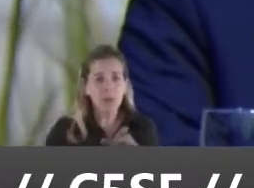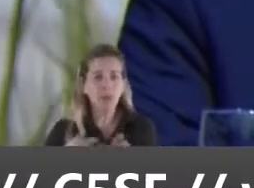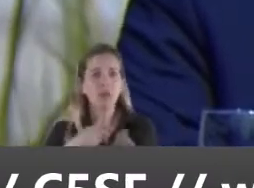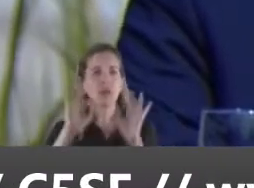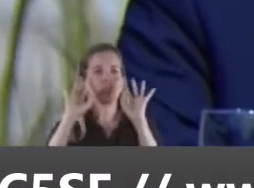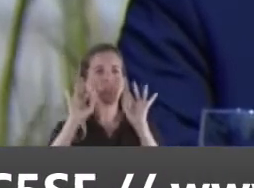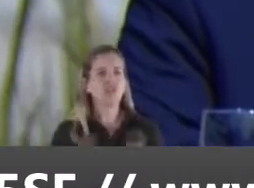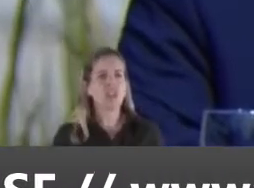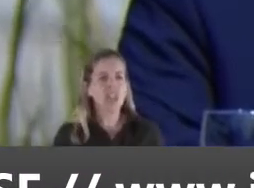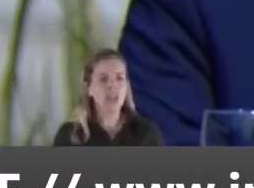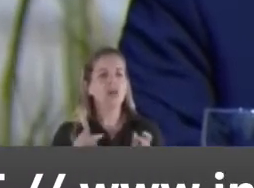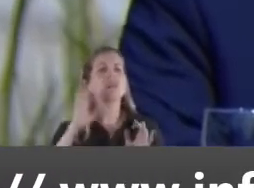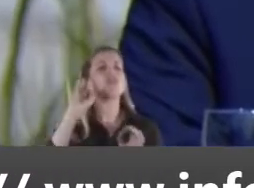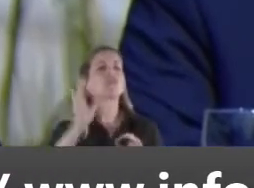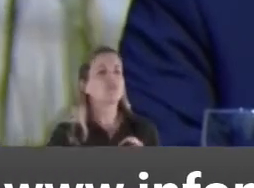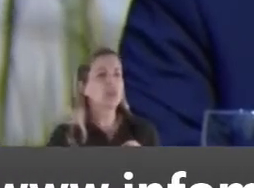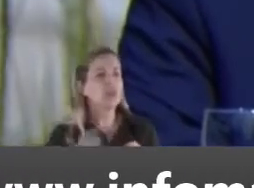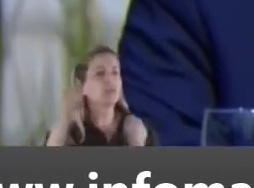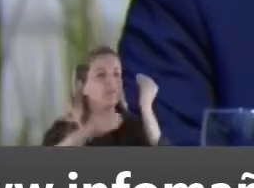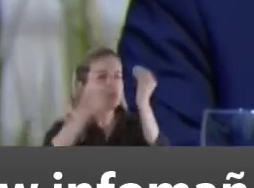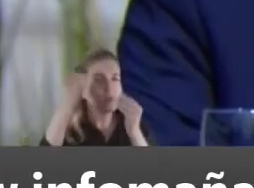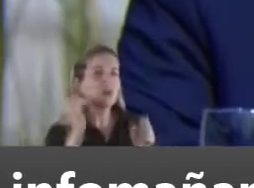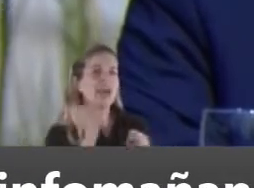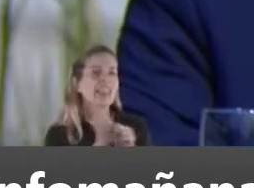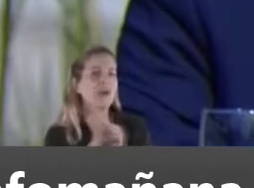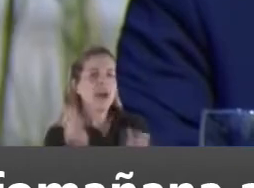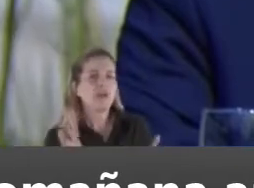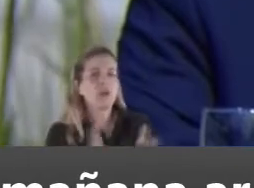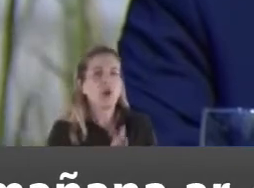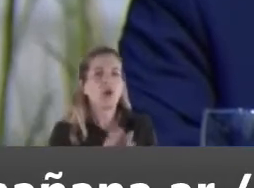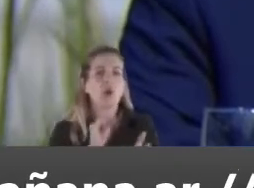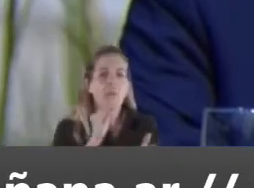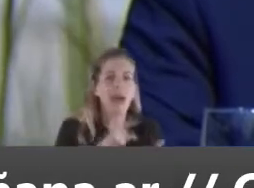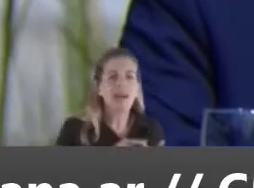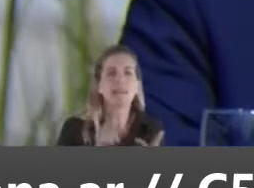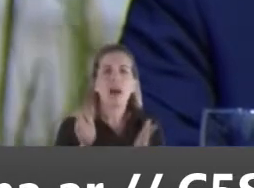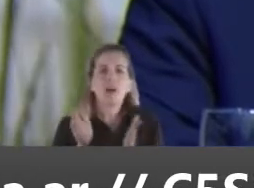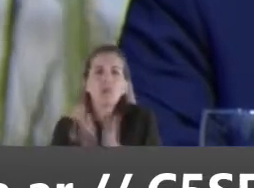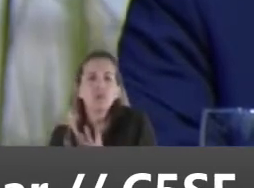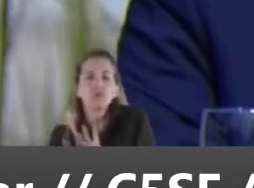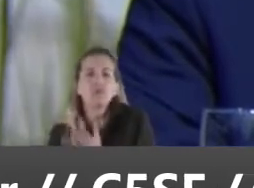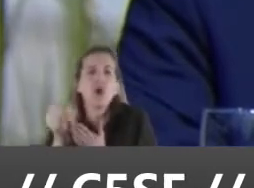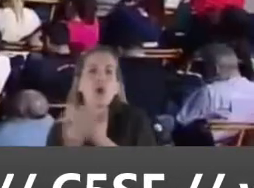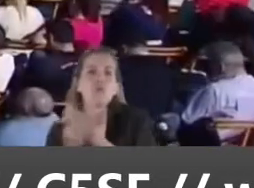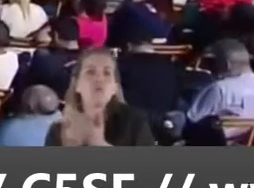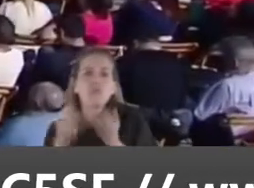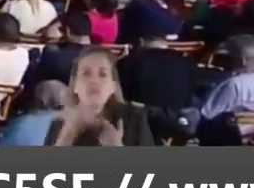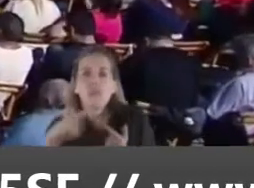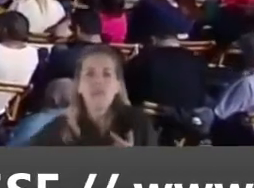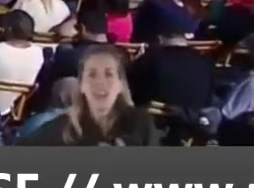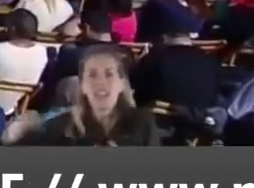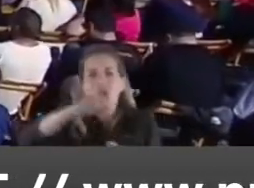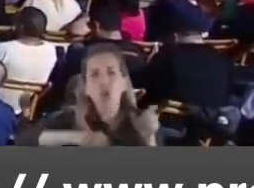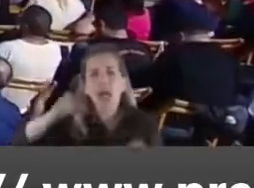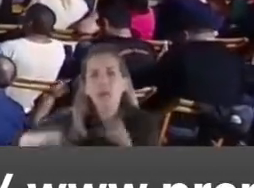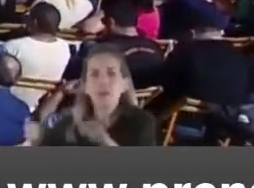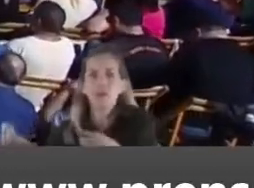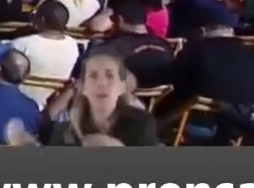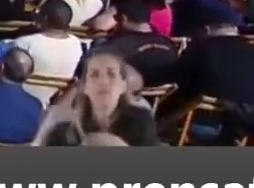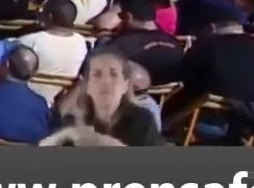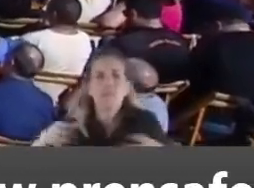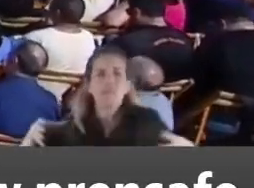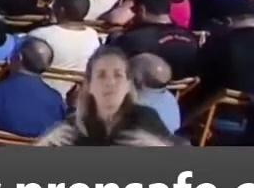problema. Y estoy trabajando junto con Sergio, con todos los, con Claudio Morón y con todos los que tienen que ver